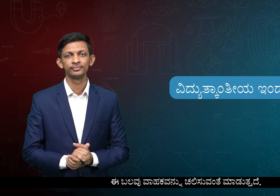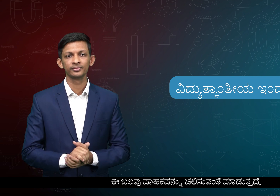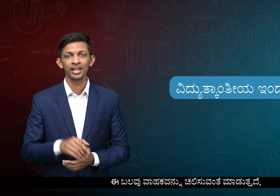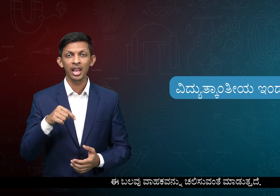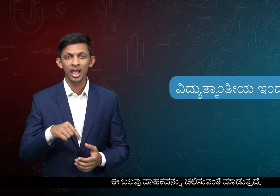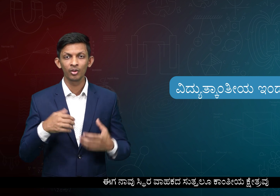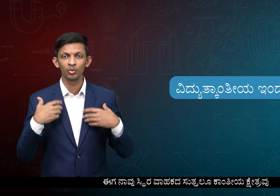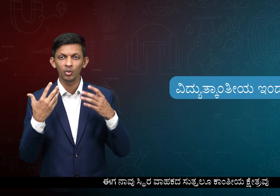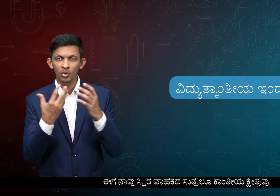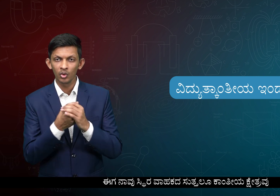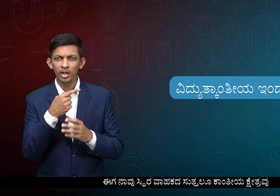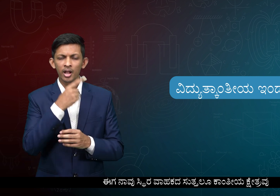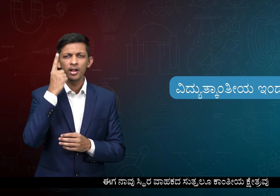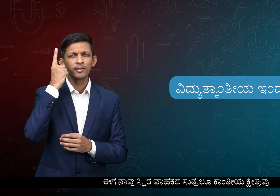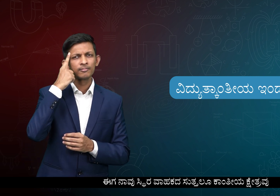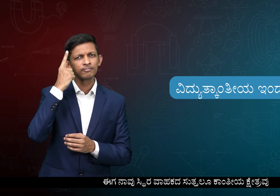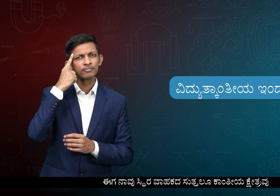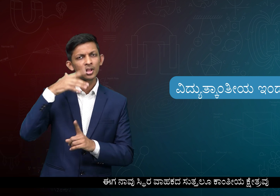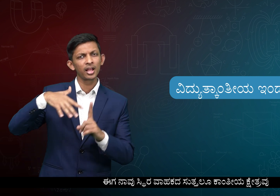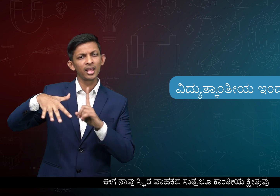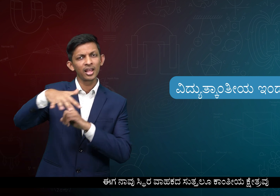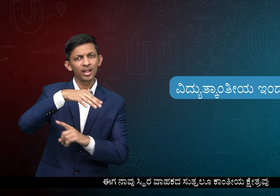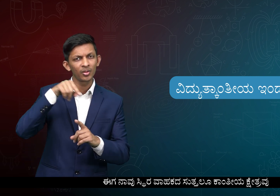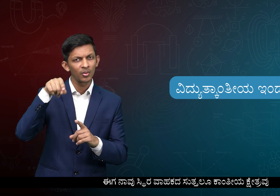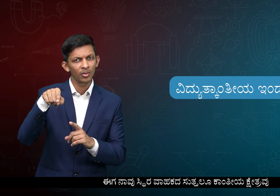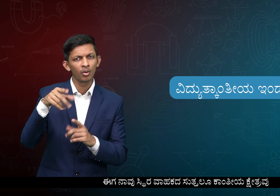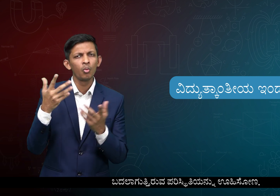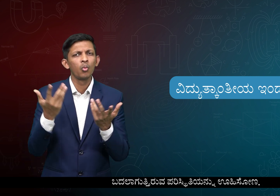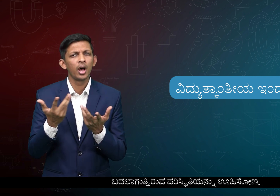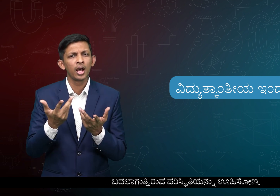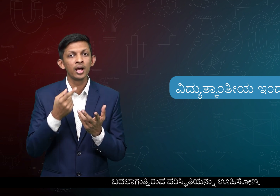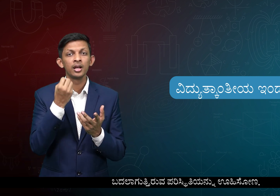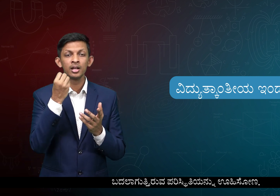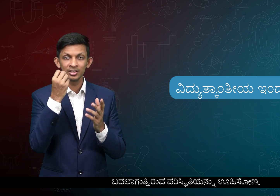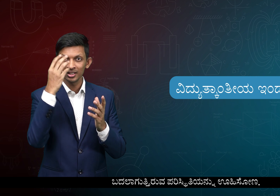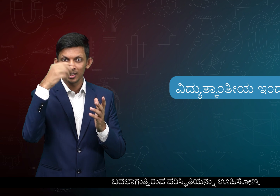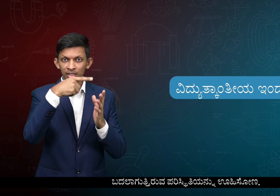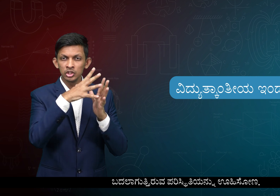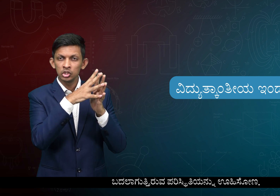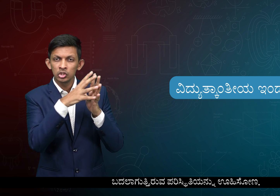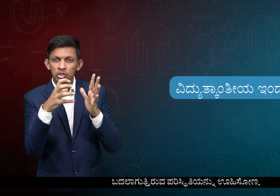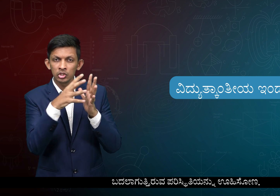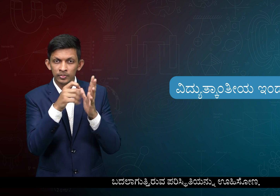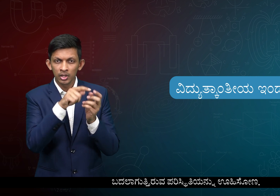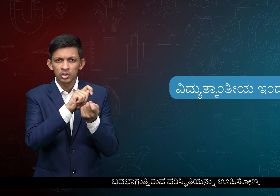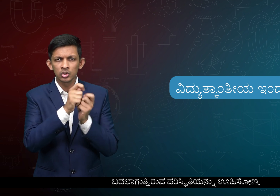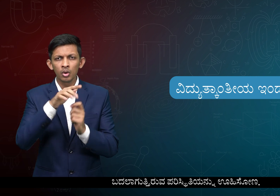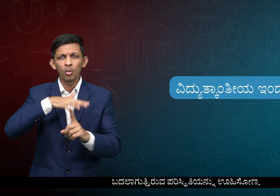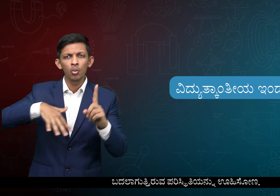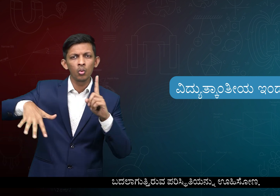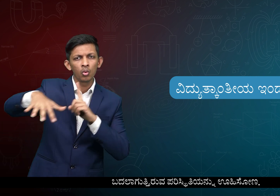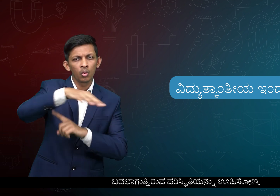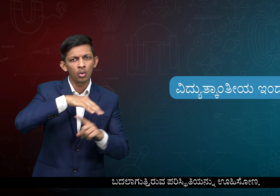ಮಾಡುತ್ತದೆ. ಈಗ ನಾವು ಸ್ಥಿರ ವಾಹಕದ ಸುತ್ತಲೂ ಕಾಂತೀಯ ಕ್ಷೇತ್ರವು ಬದಲಾಗುತ್ತಿರುವ ಪರಿಸ್ಥಿತಿಯನ್ನು